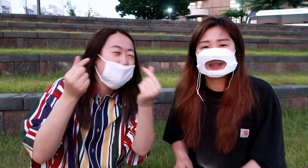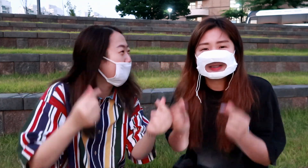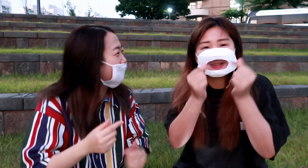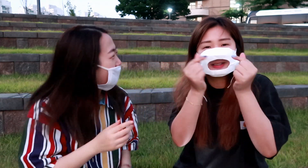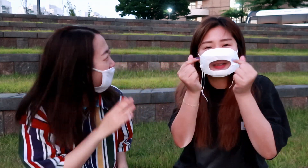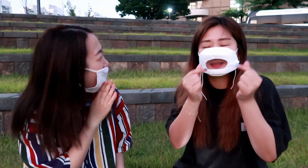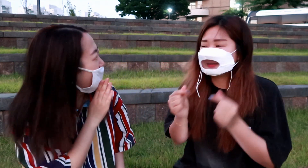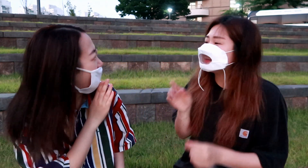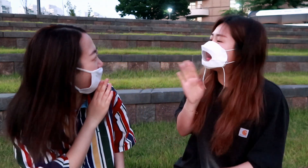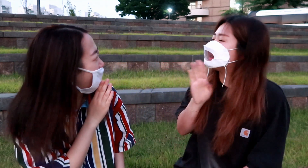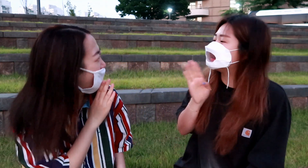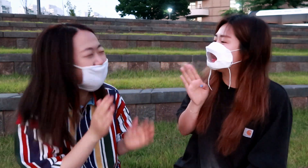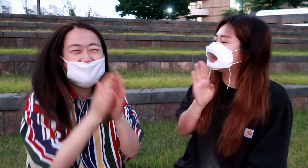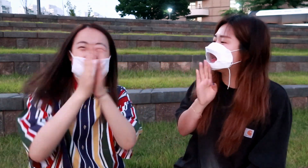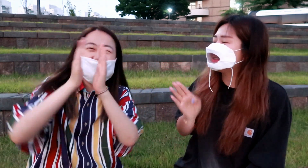맞아? 맞아.